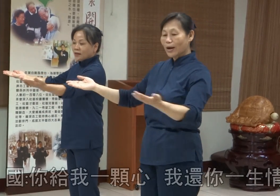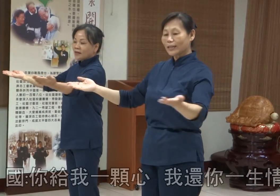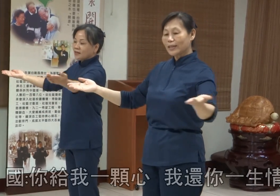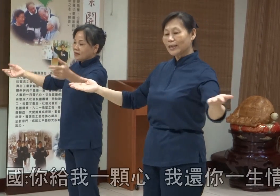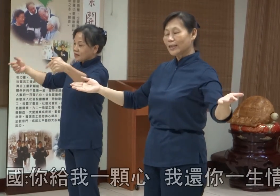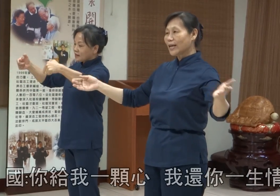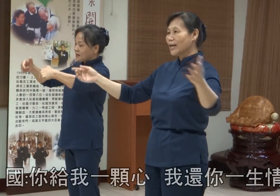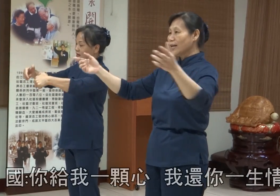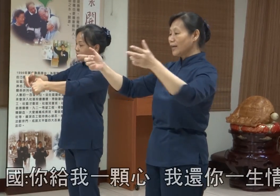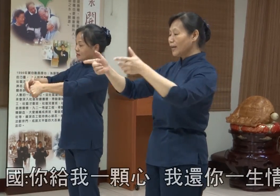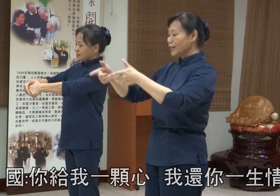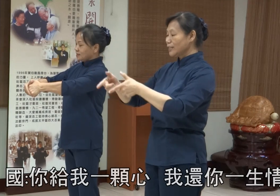我一颗